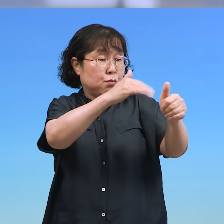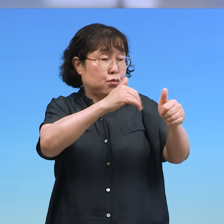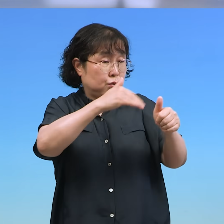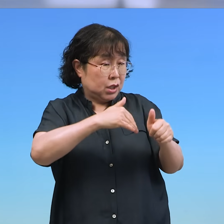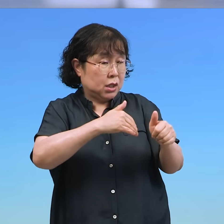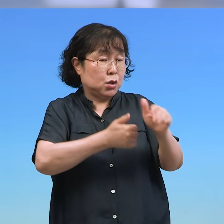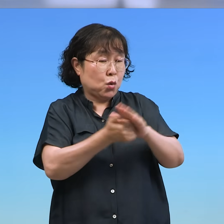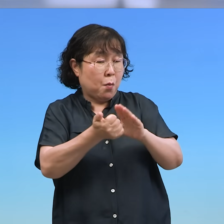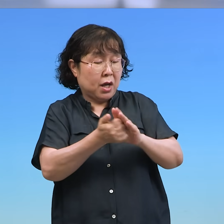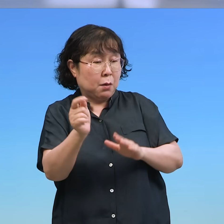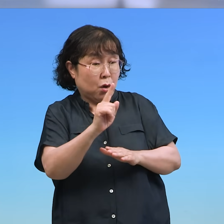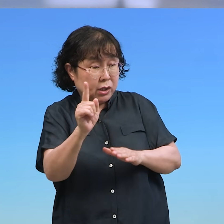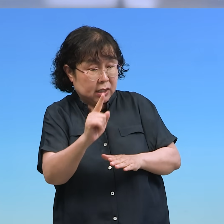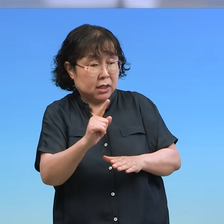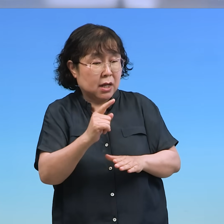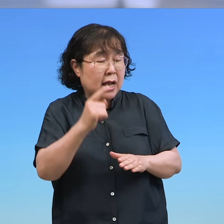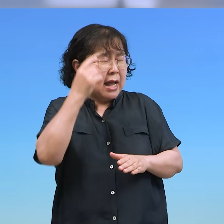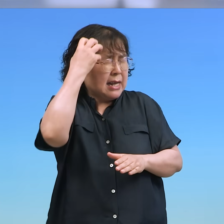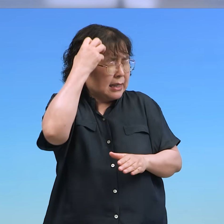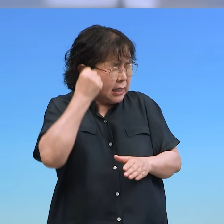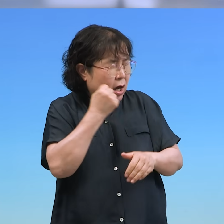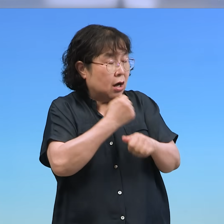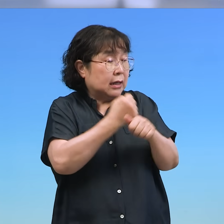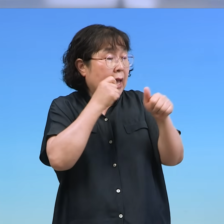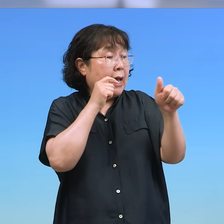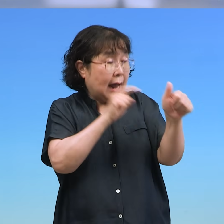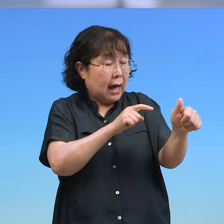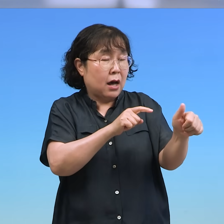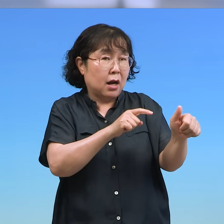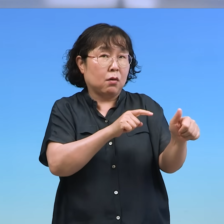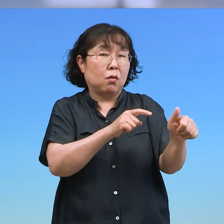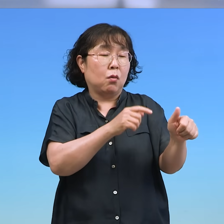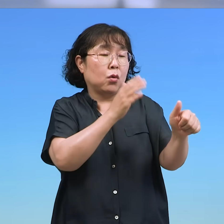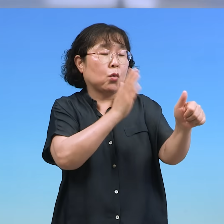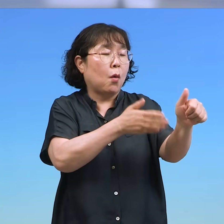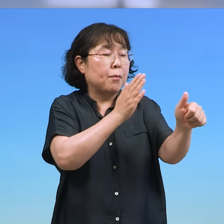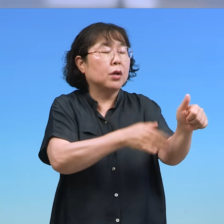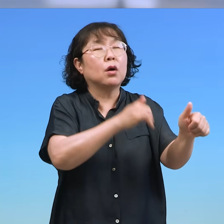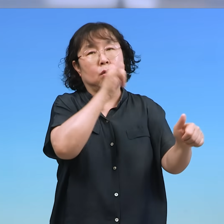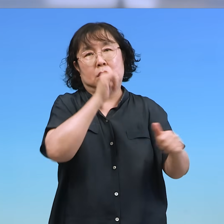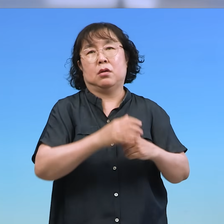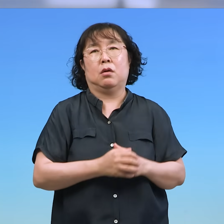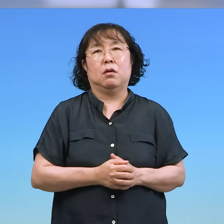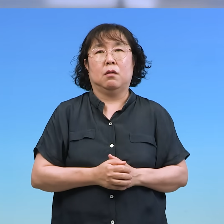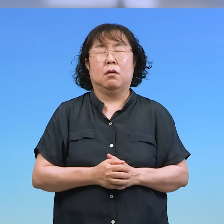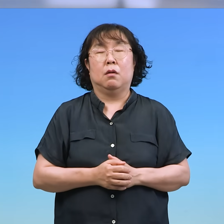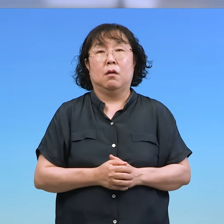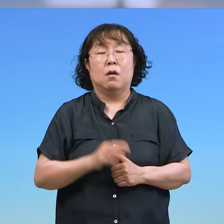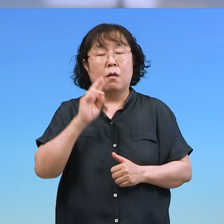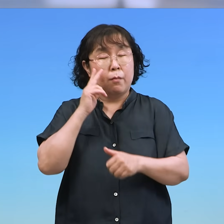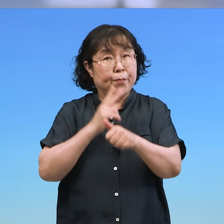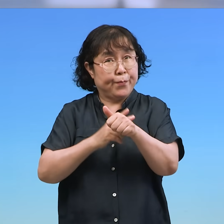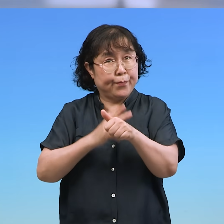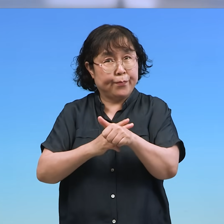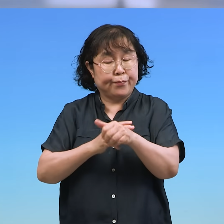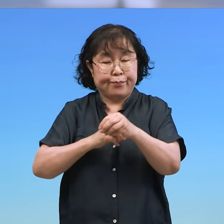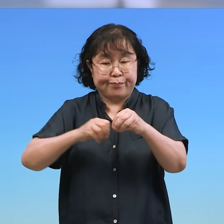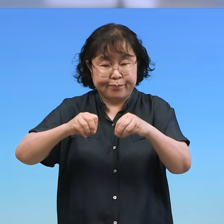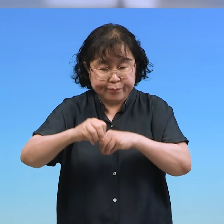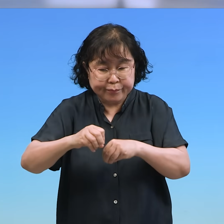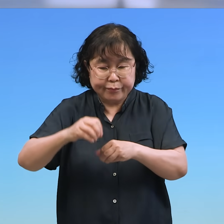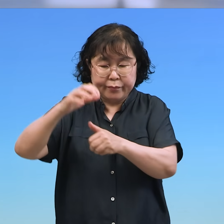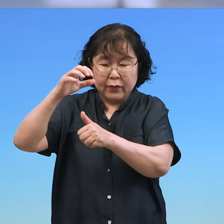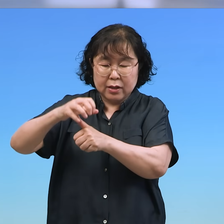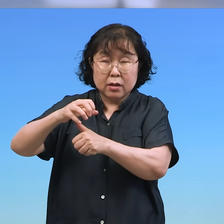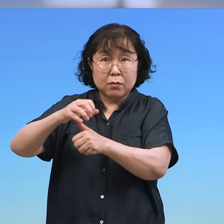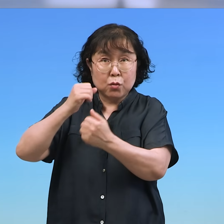된다. 이게 뭘 의미하는 거예요, 이게? 바울은 감옥에서 그 소망으로 꽉 차 있다는 거 아닙니까?